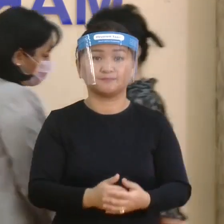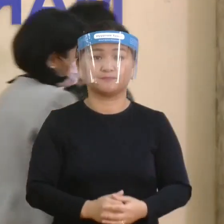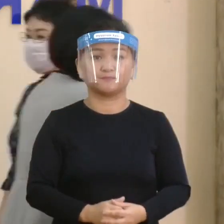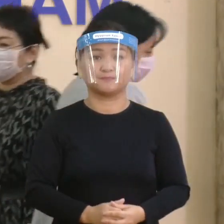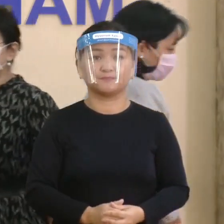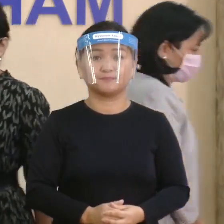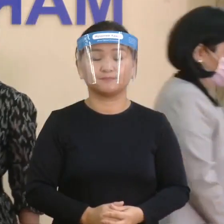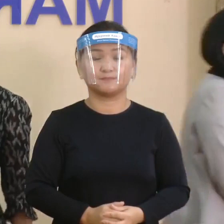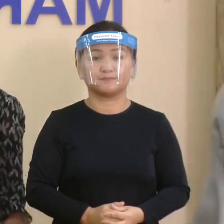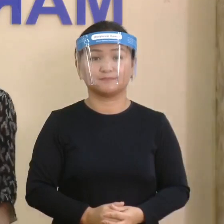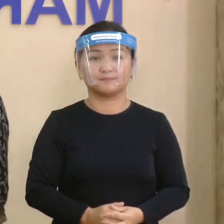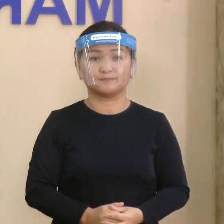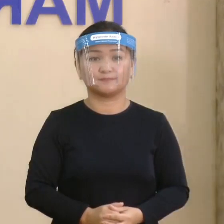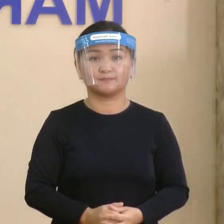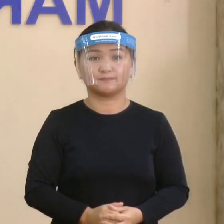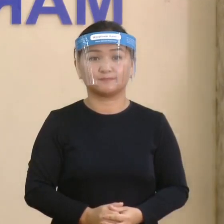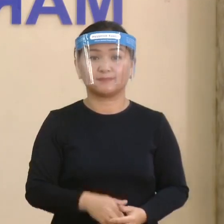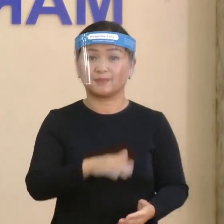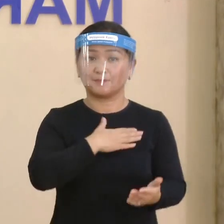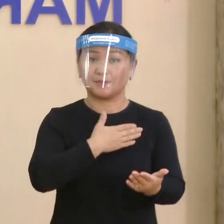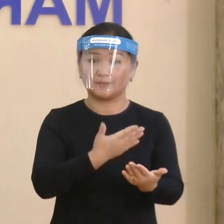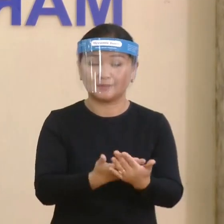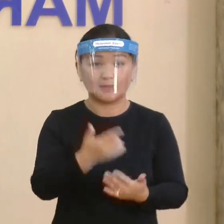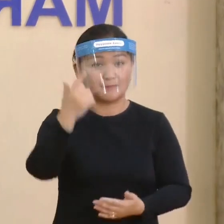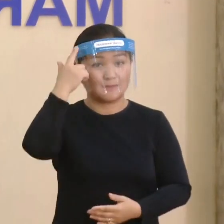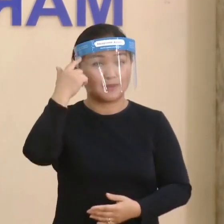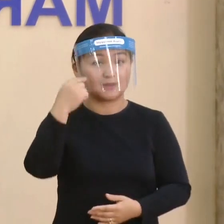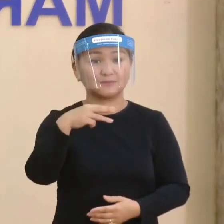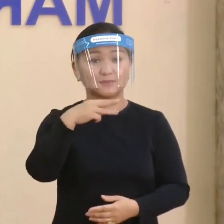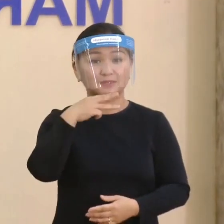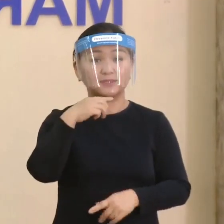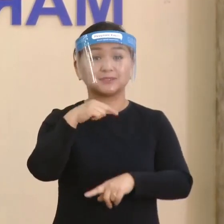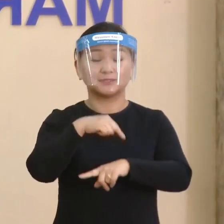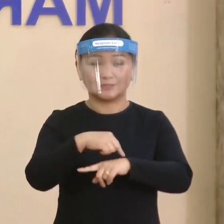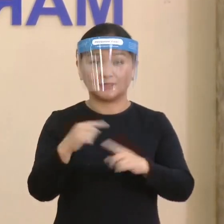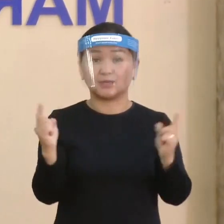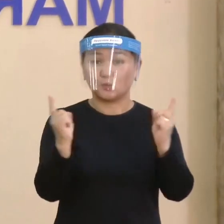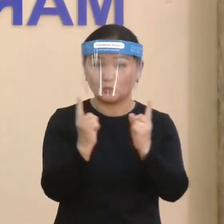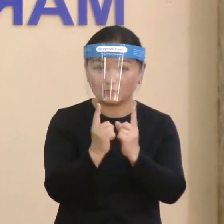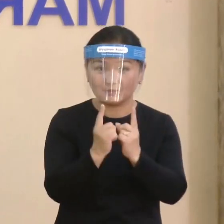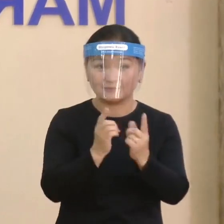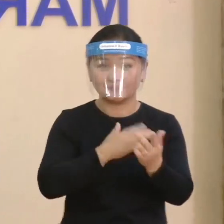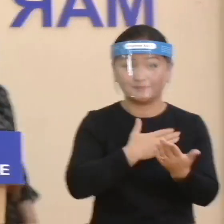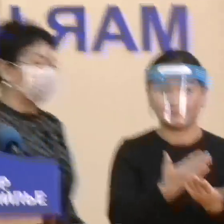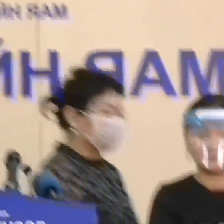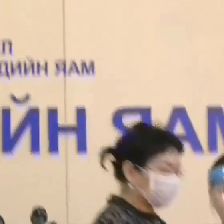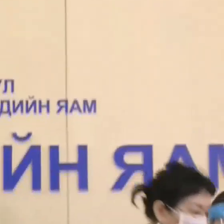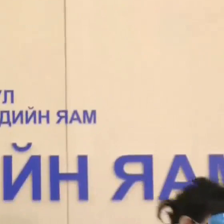За баярлалаа. Маргаашийн ээлжит мэдээллийн цагаараа иргэн уулзъя.